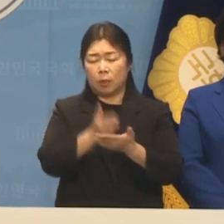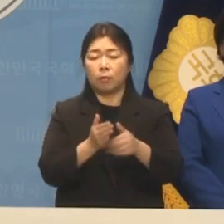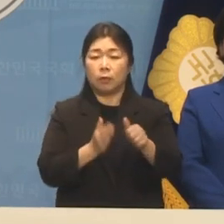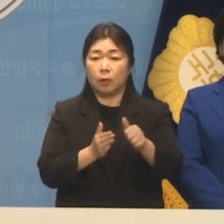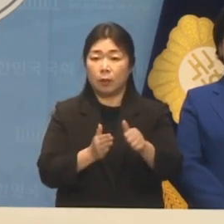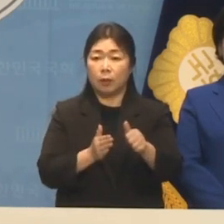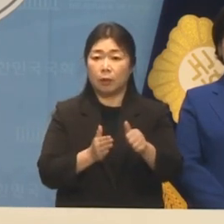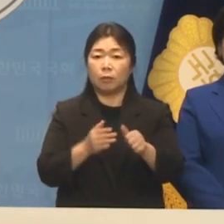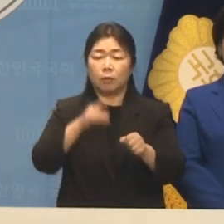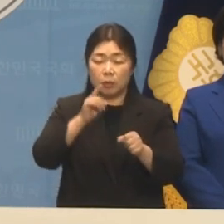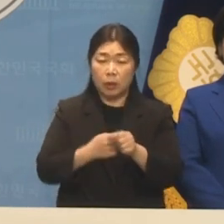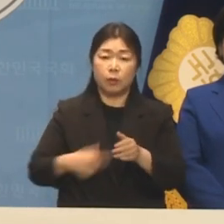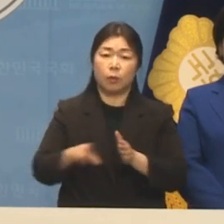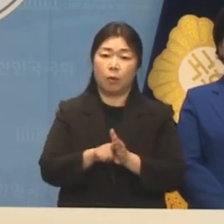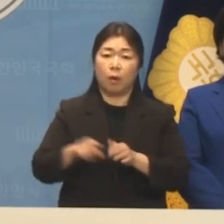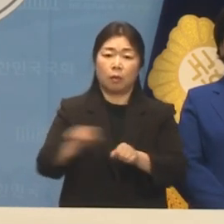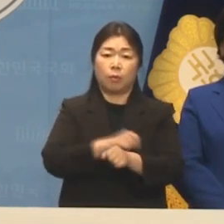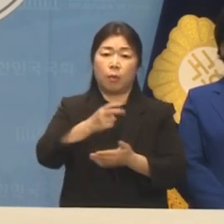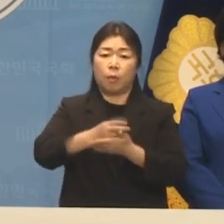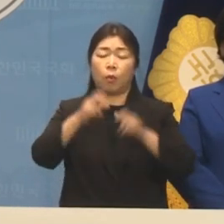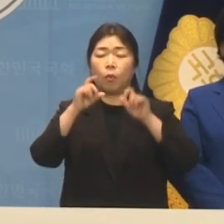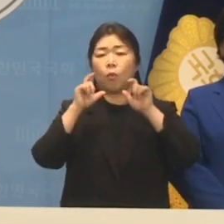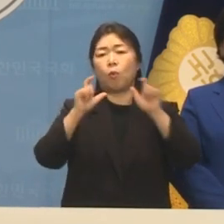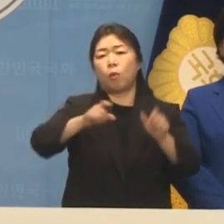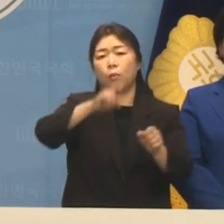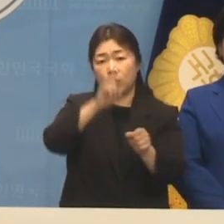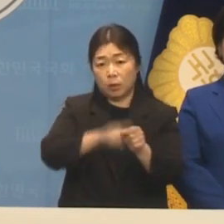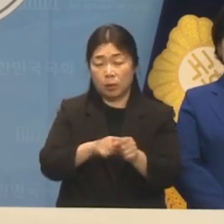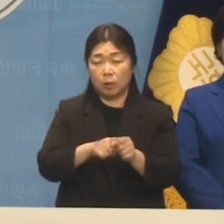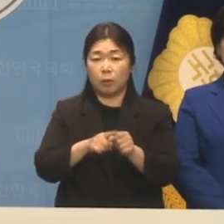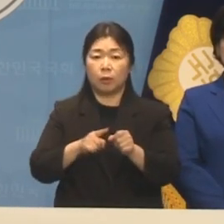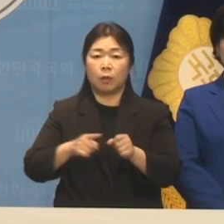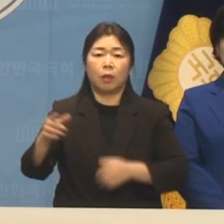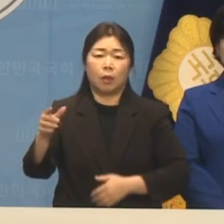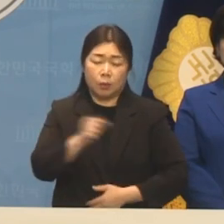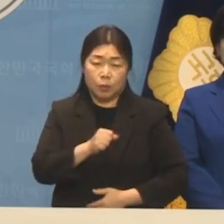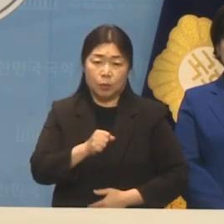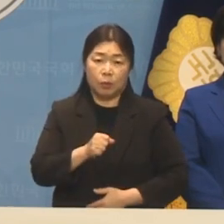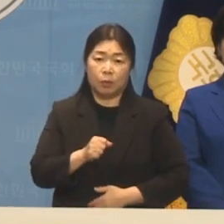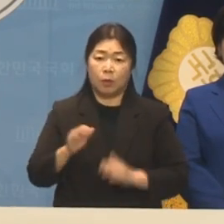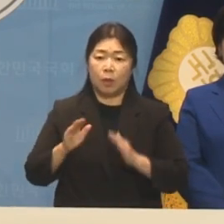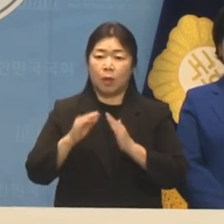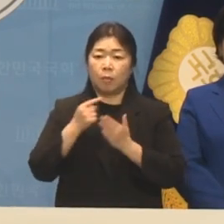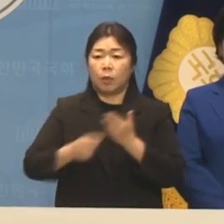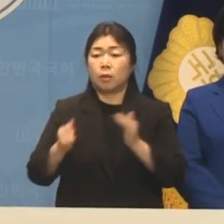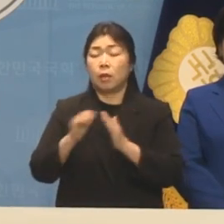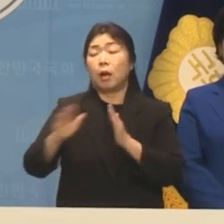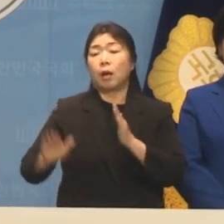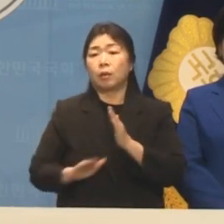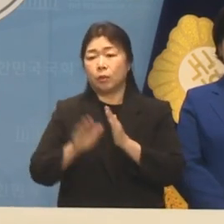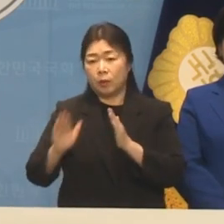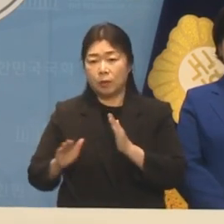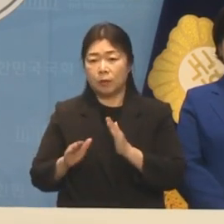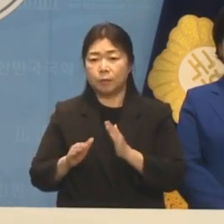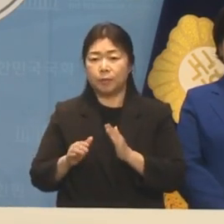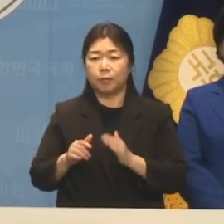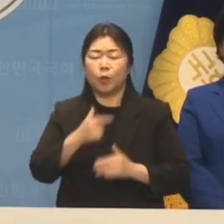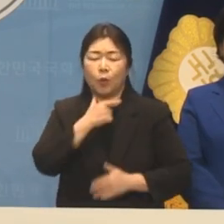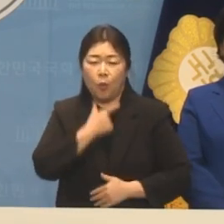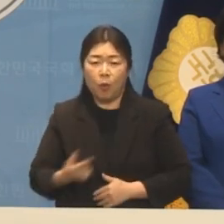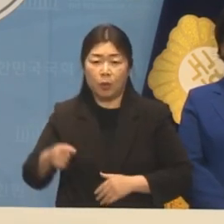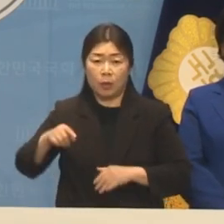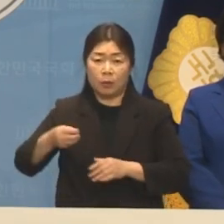멈춰주고 특별법을 공포해달라는 유가족들의 간절한 바람을 전하기